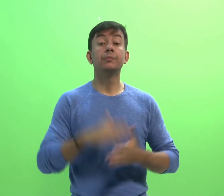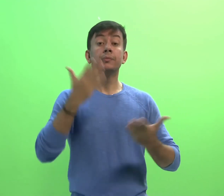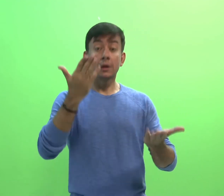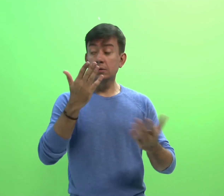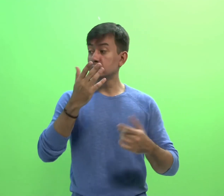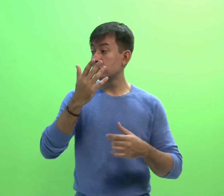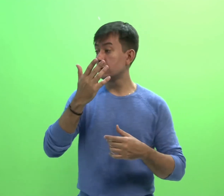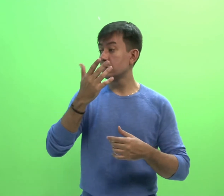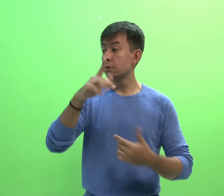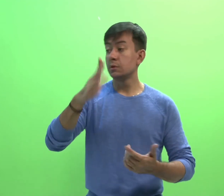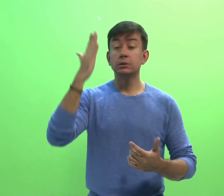Sinal para saber.